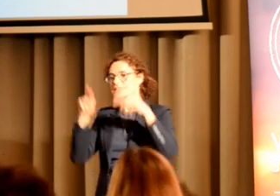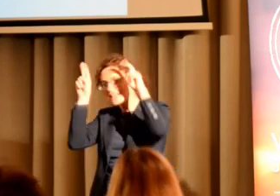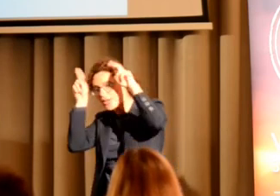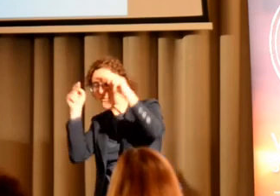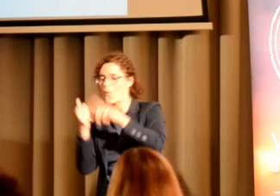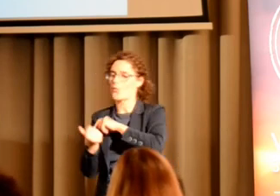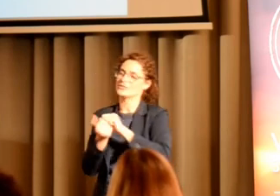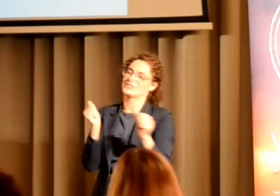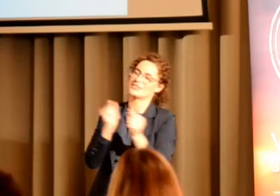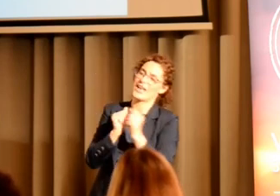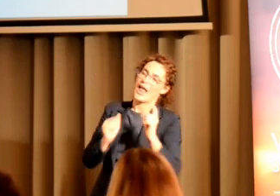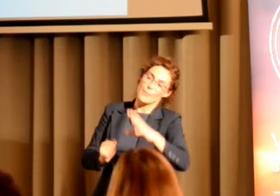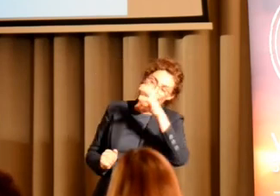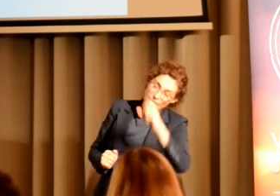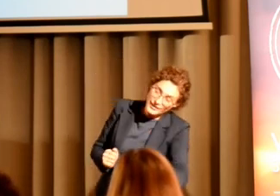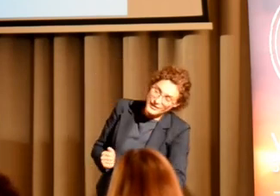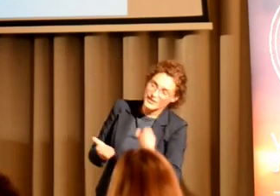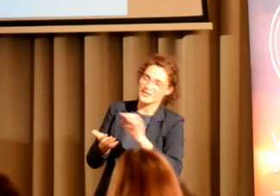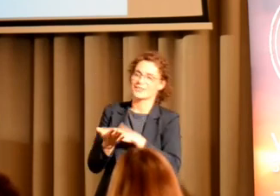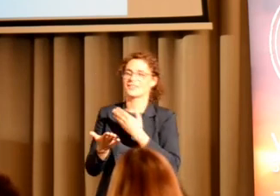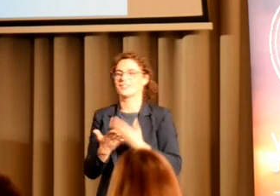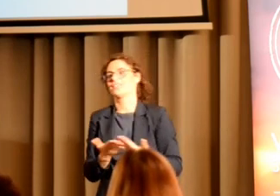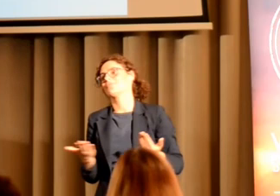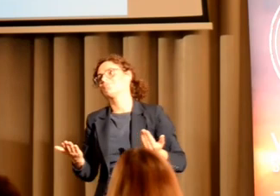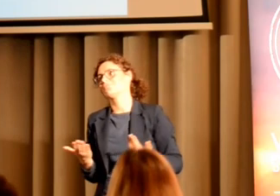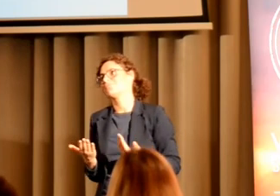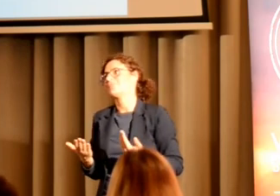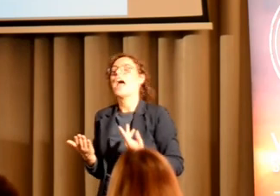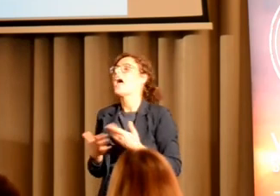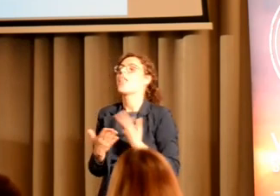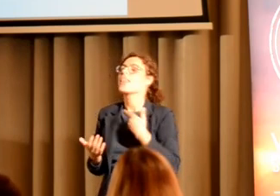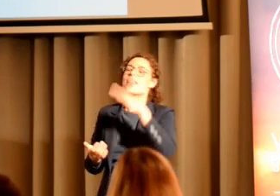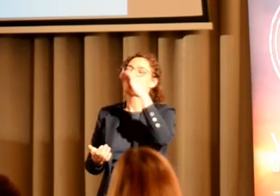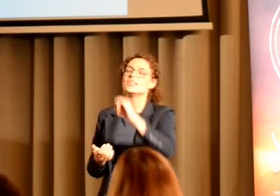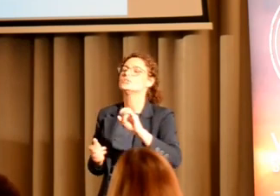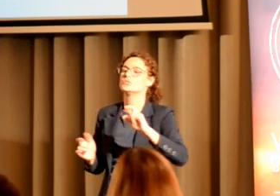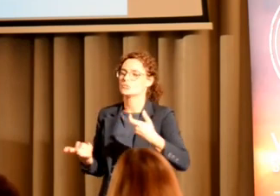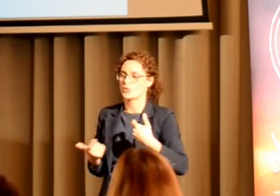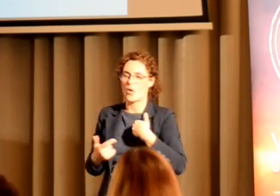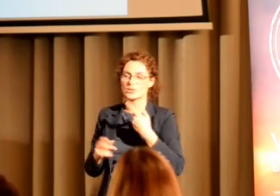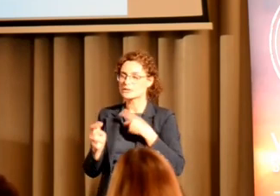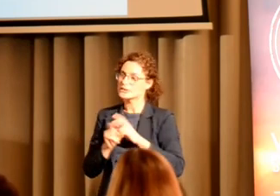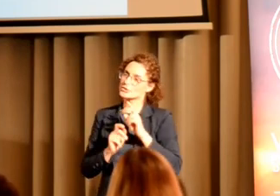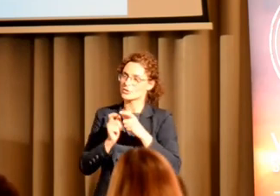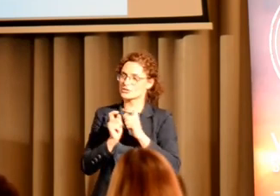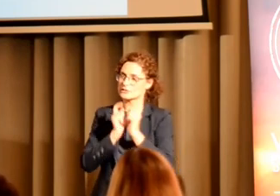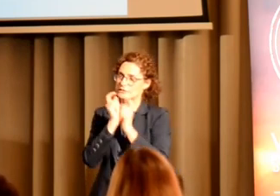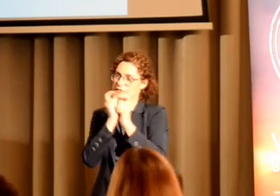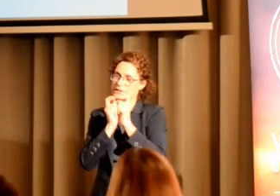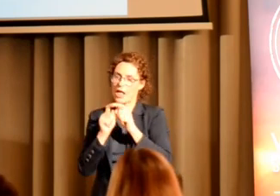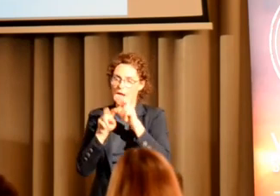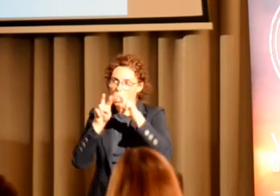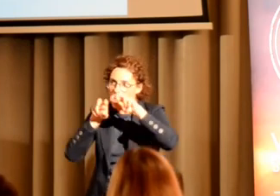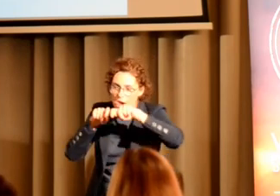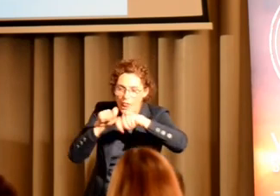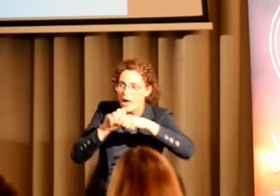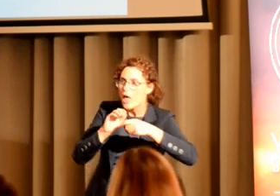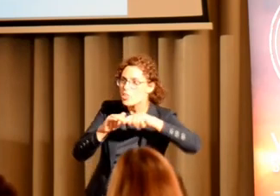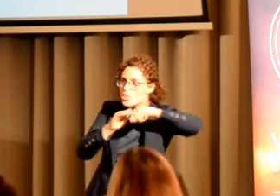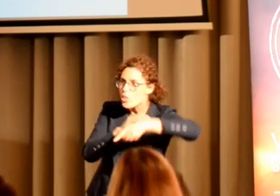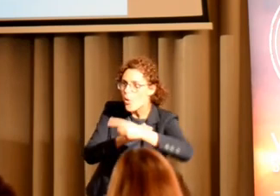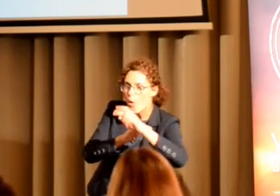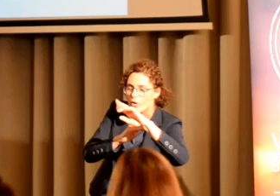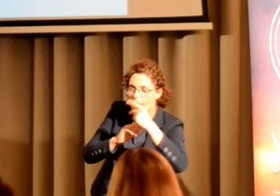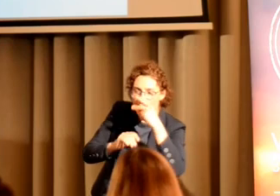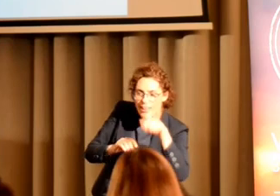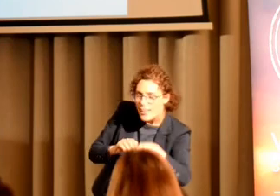zające, czasami jakiś lis się przyplącza, ale to zwykle po to tylko, żeby dać nauczkę, jak lis odwiedza norę wilczą albo